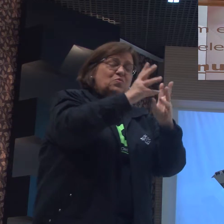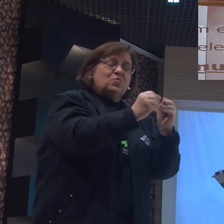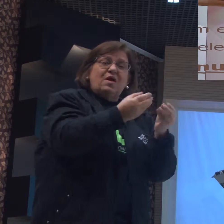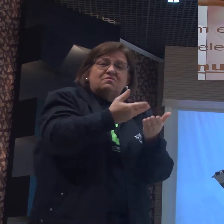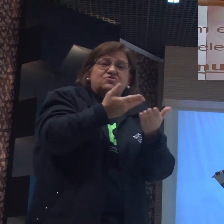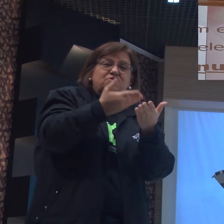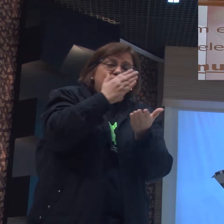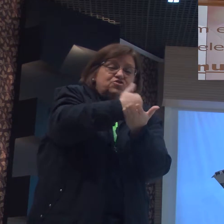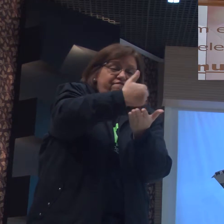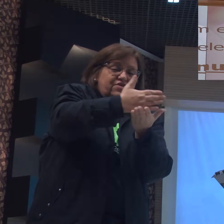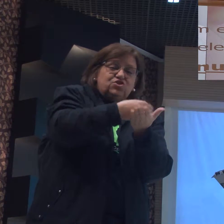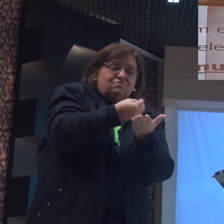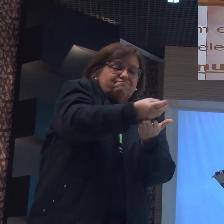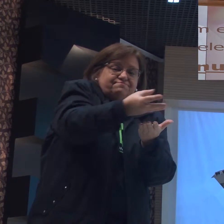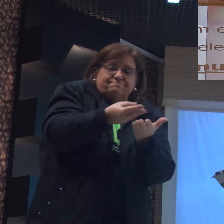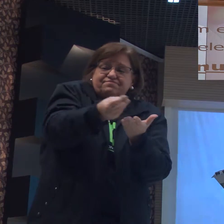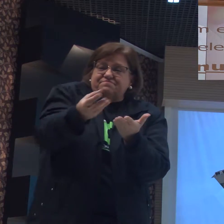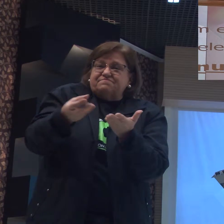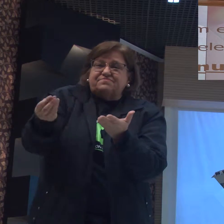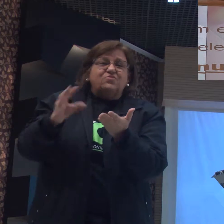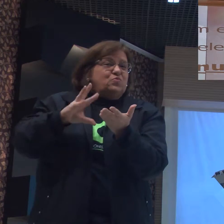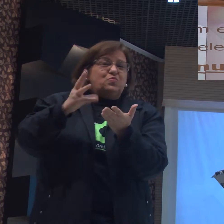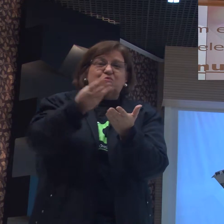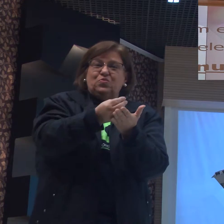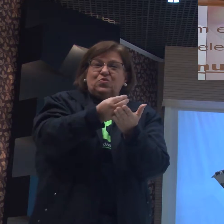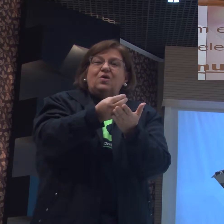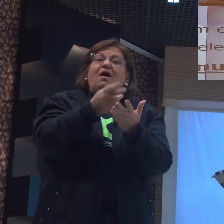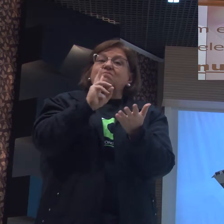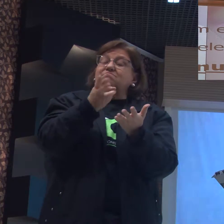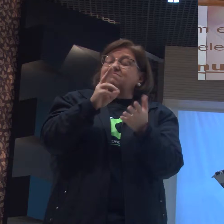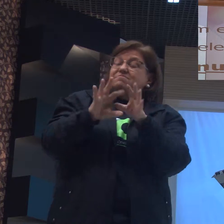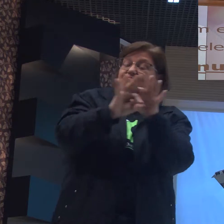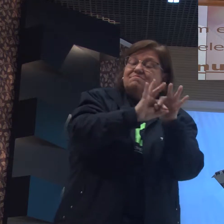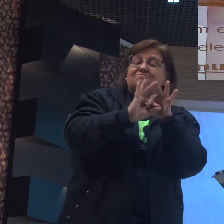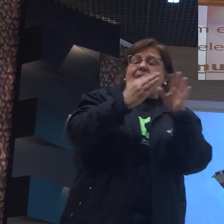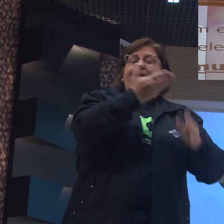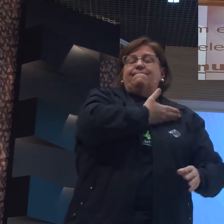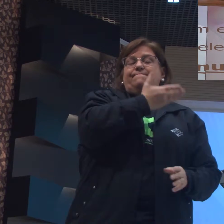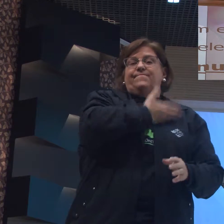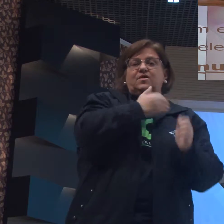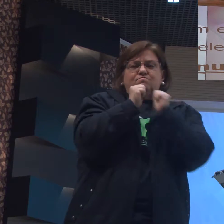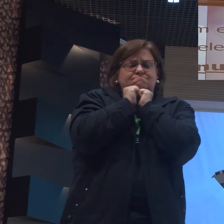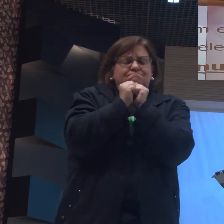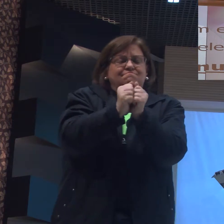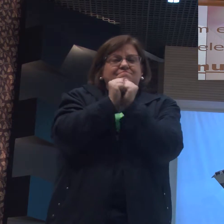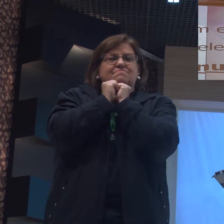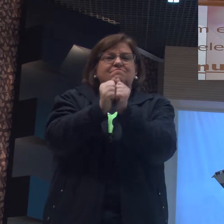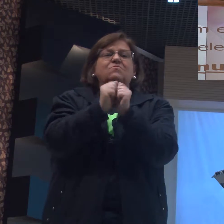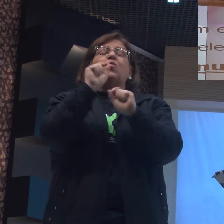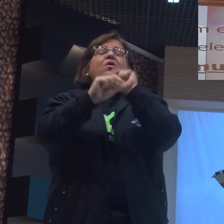enfim, essas coisas todas. E agora o texto nos mostra mais um